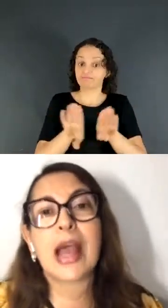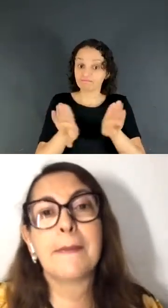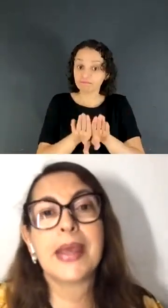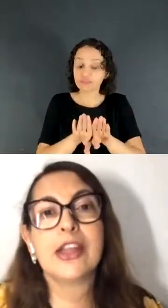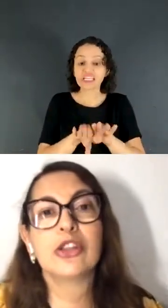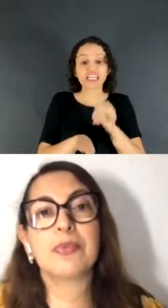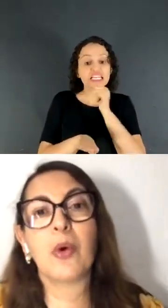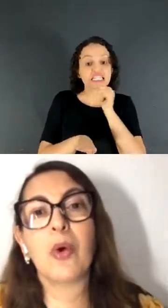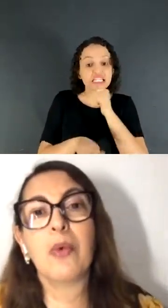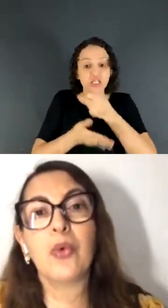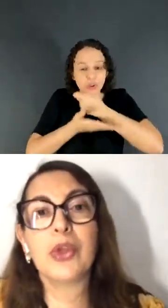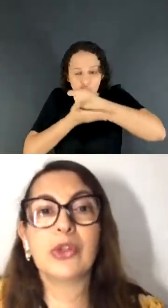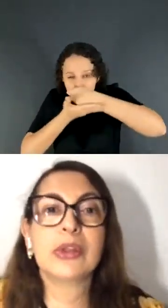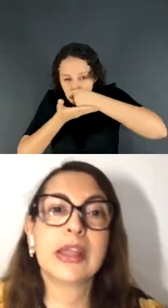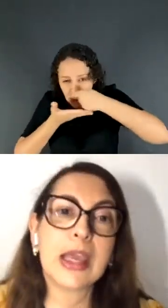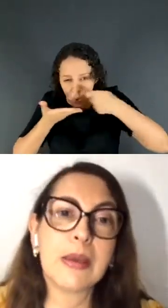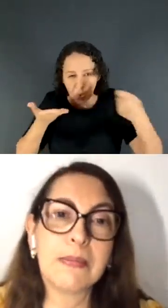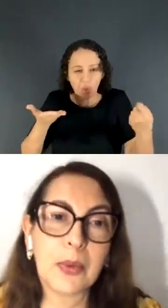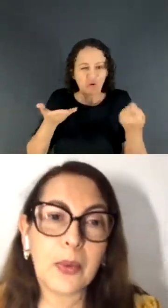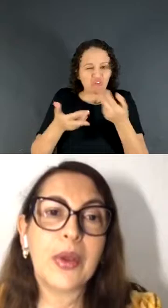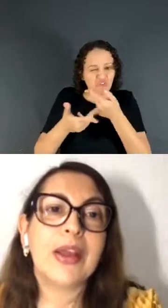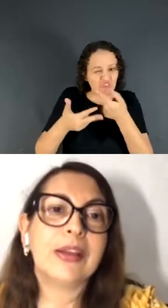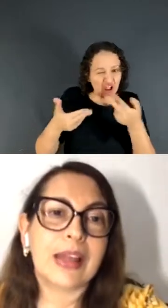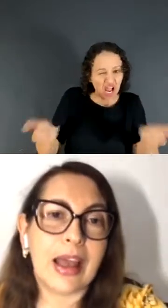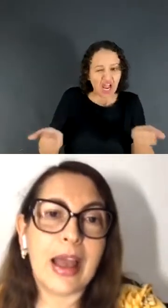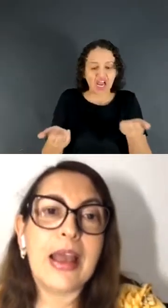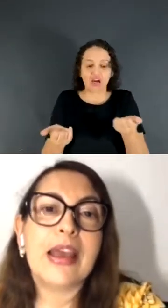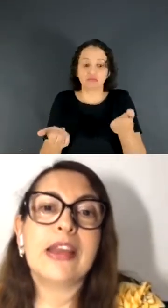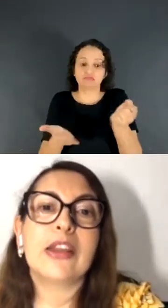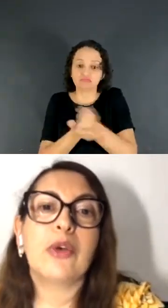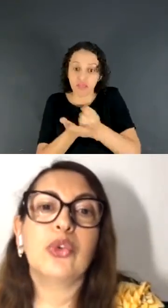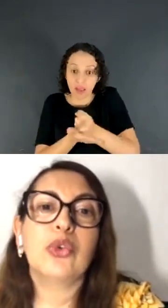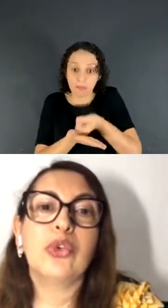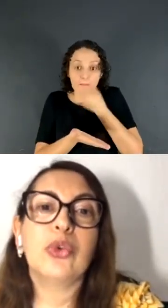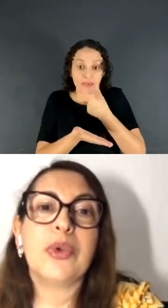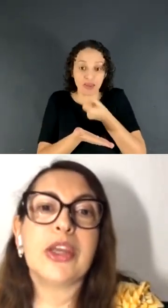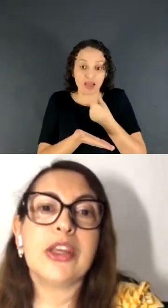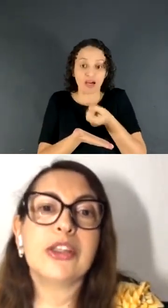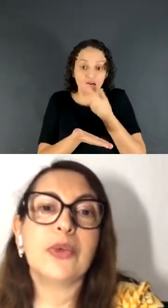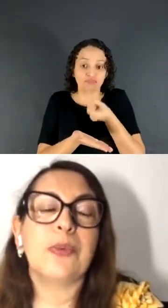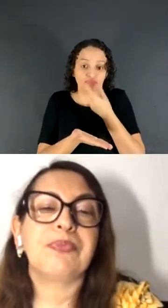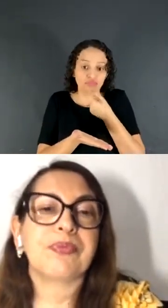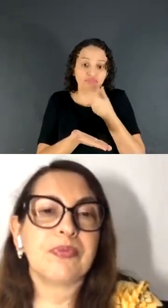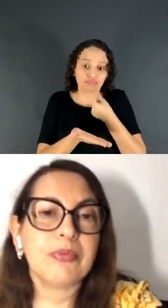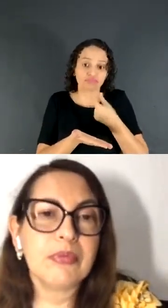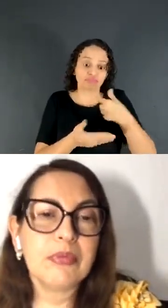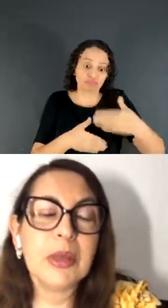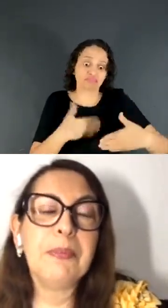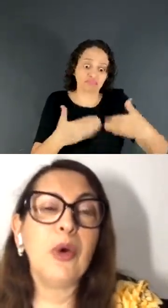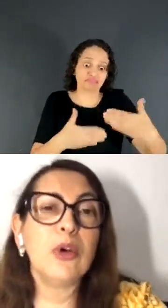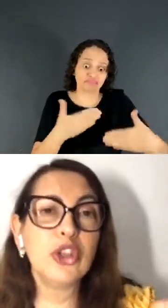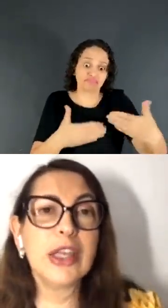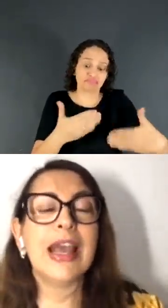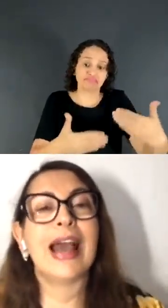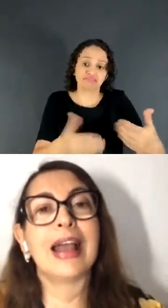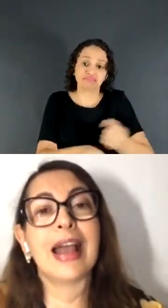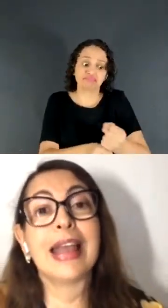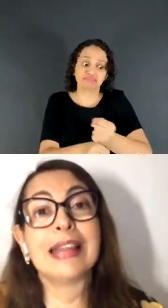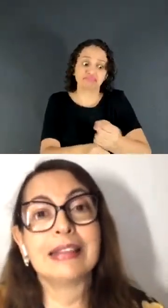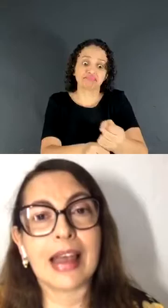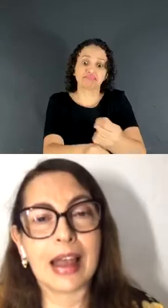de medicamentos, por muito tempo, tá? Então, tudo isso